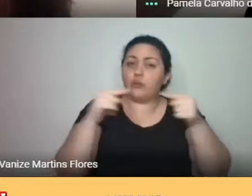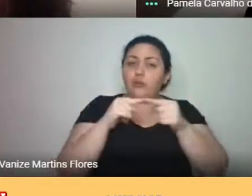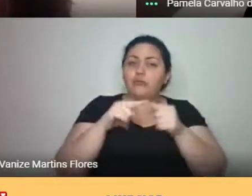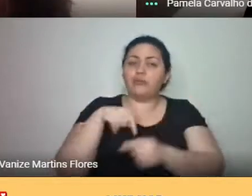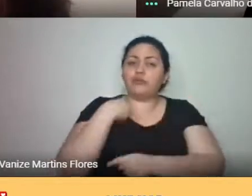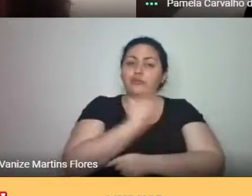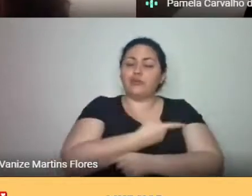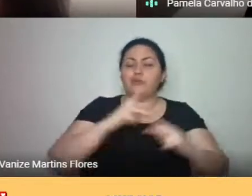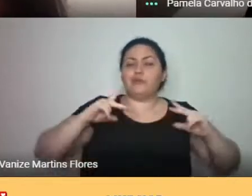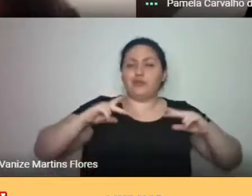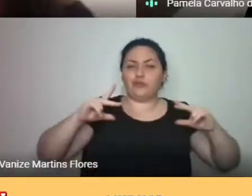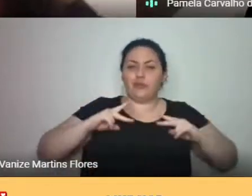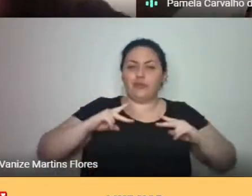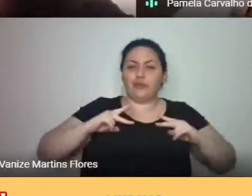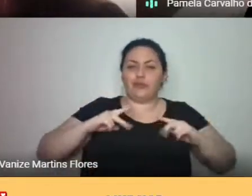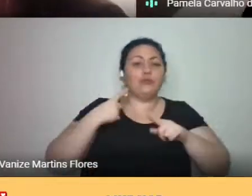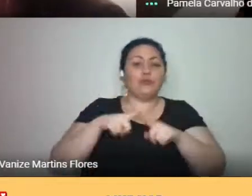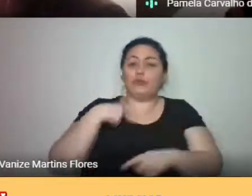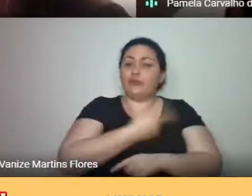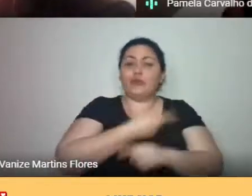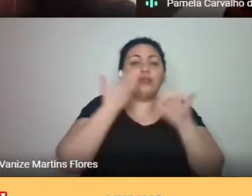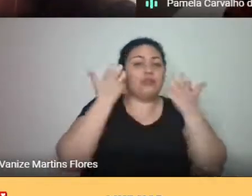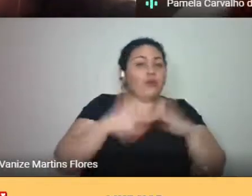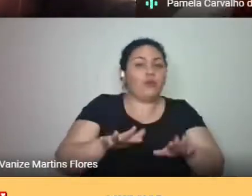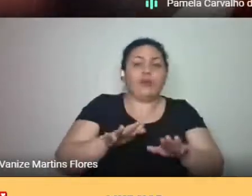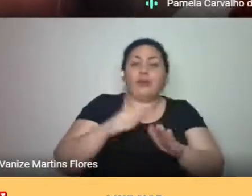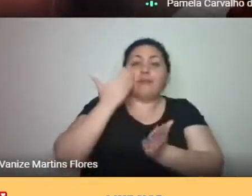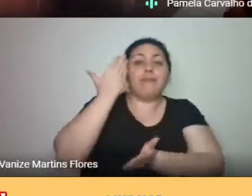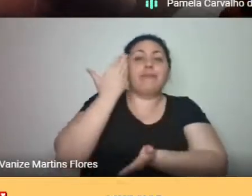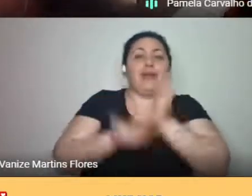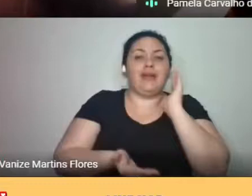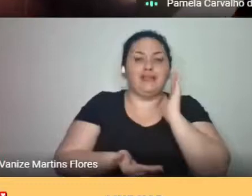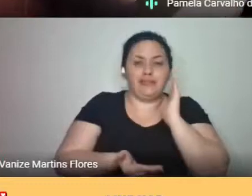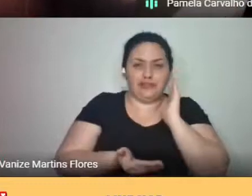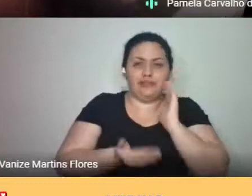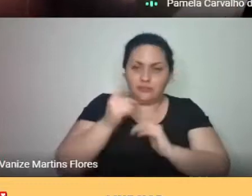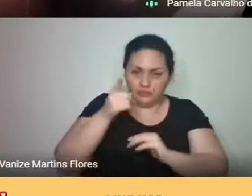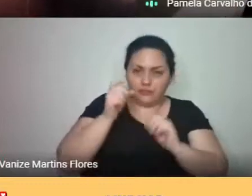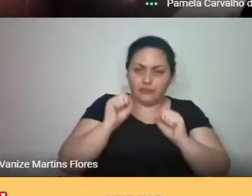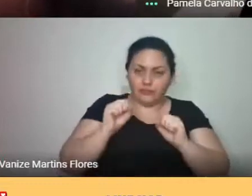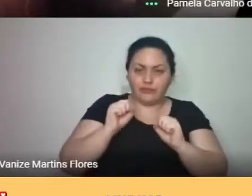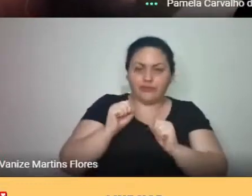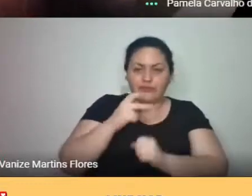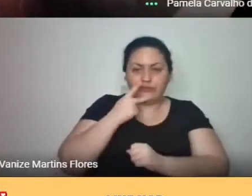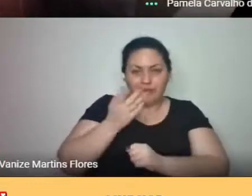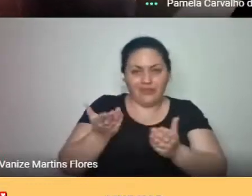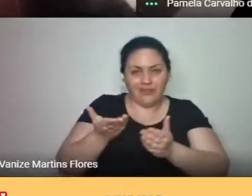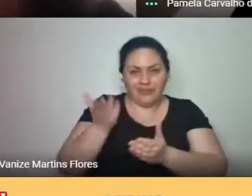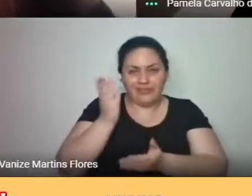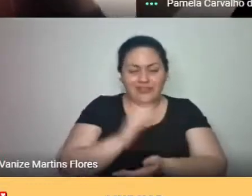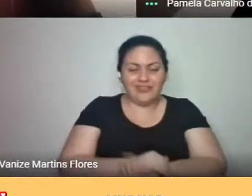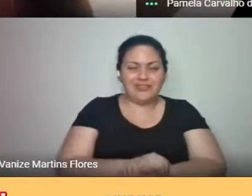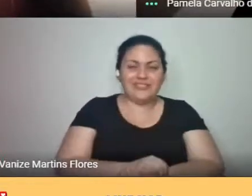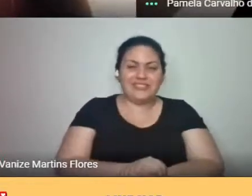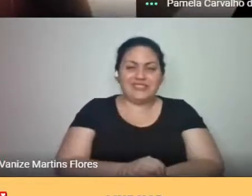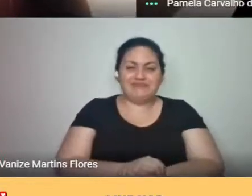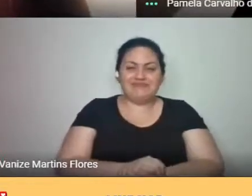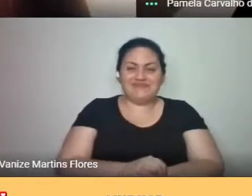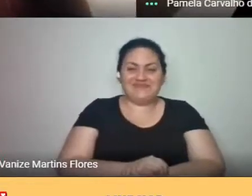querer ter, né? Que tu pode falar com você ainda.